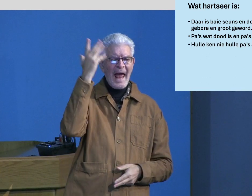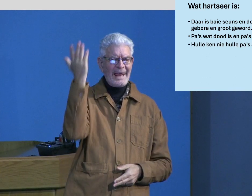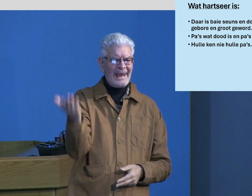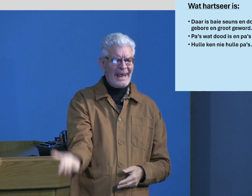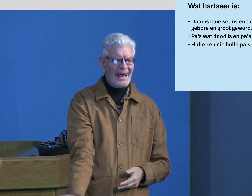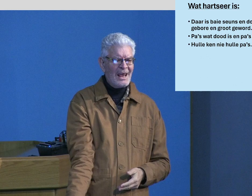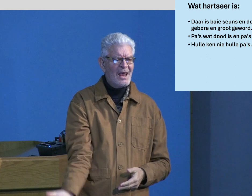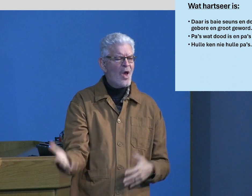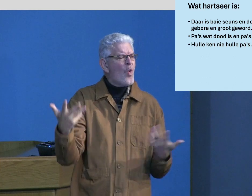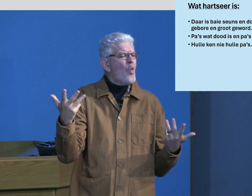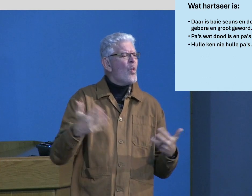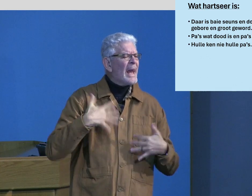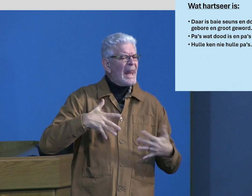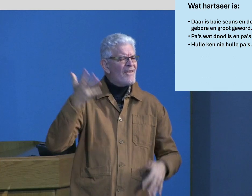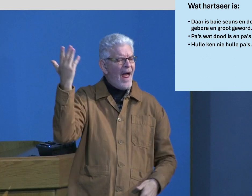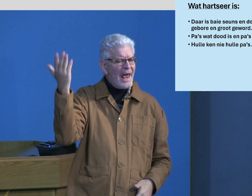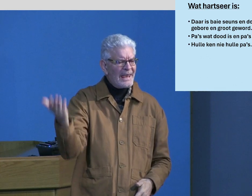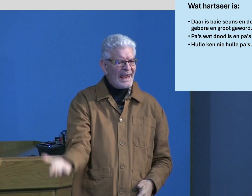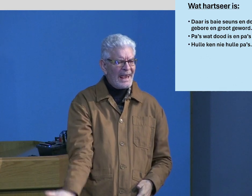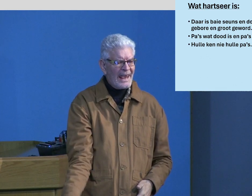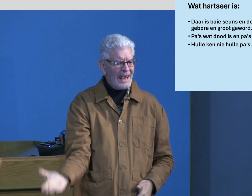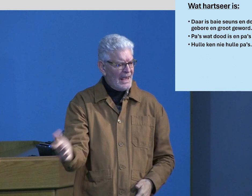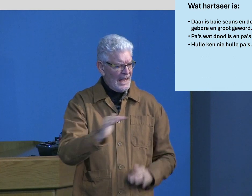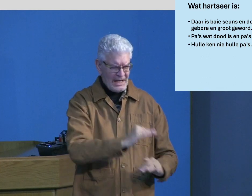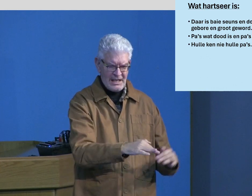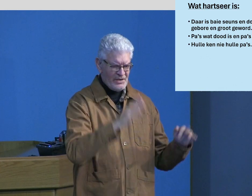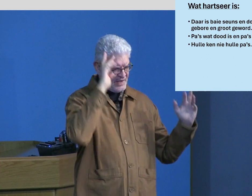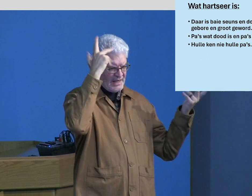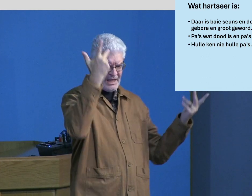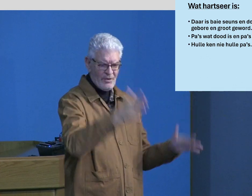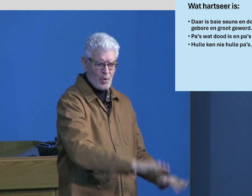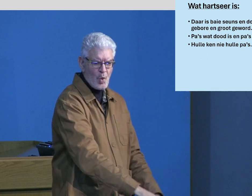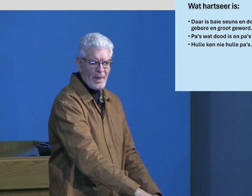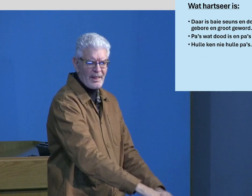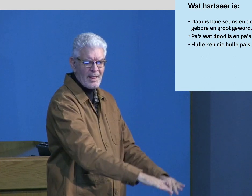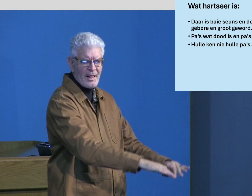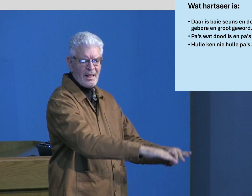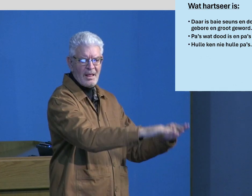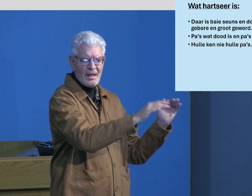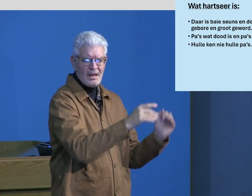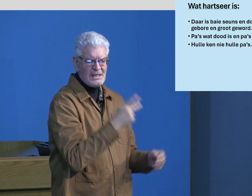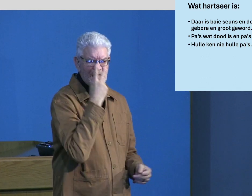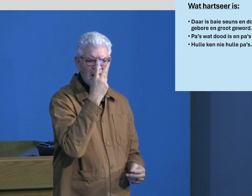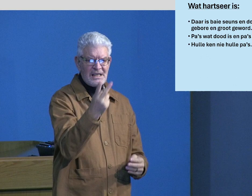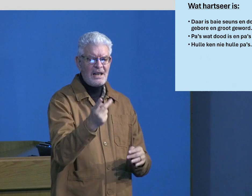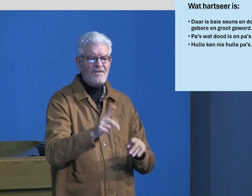Hoe lyk my pa? Hoe lewe hy? Kinders weet nie, die kinders word groot.